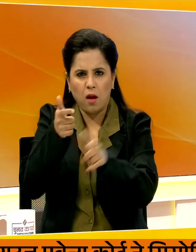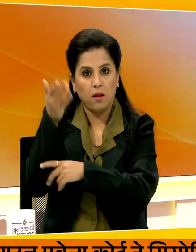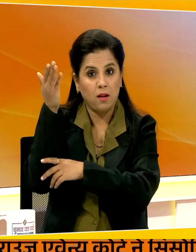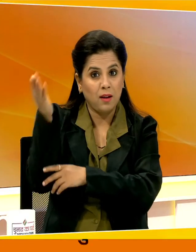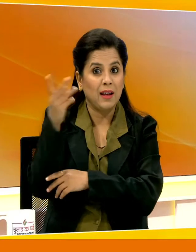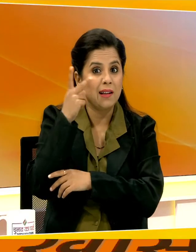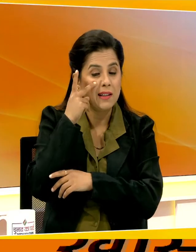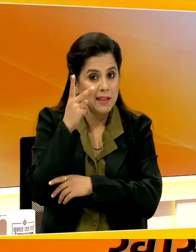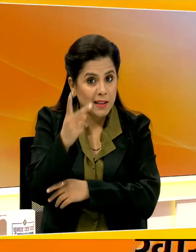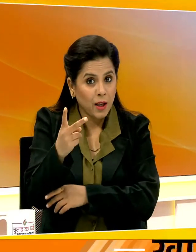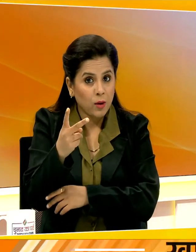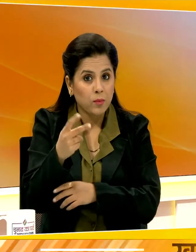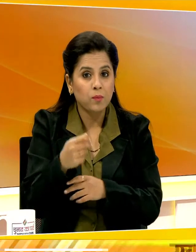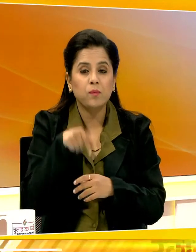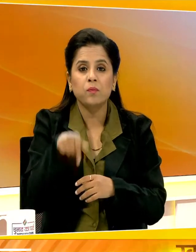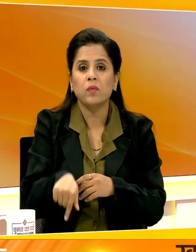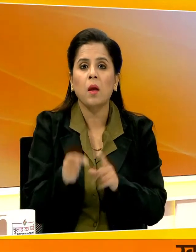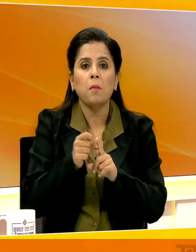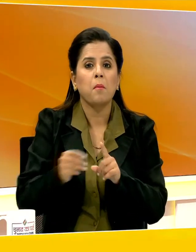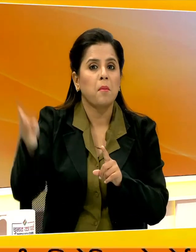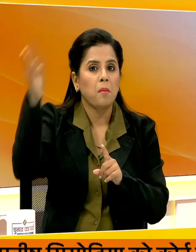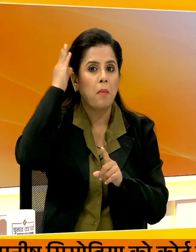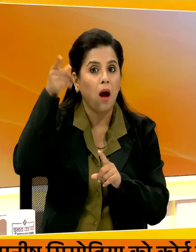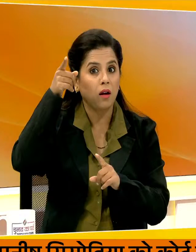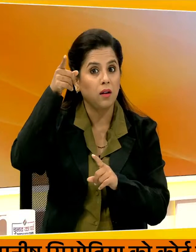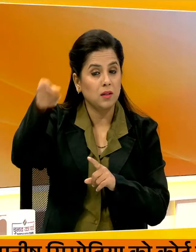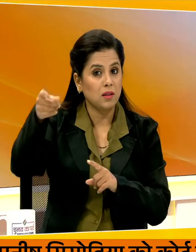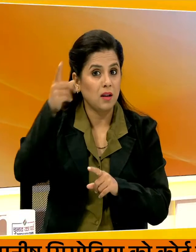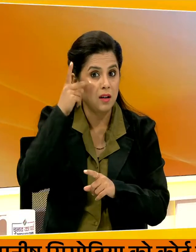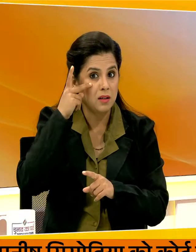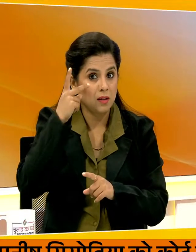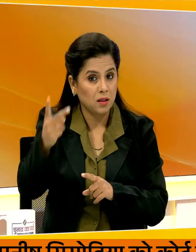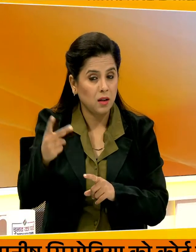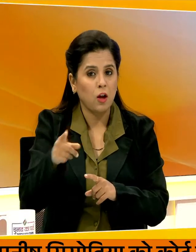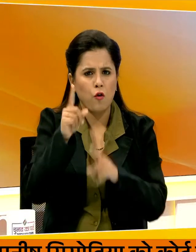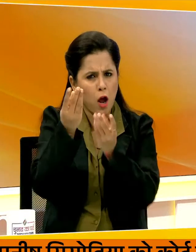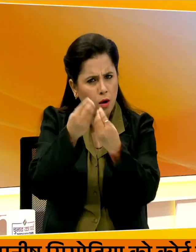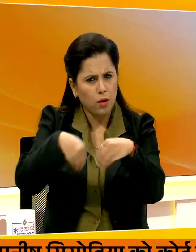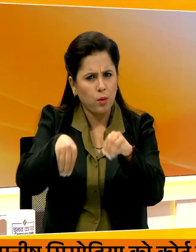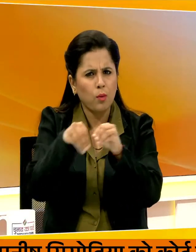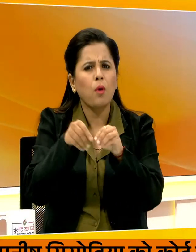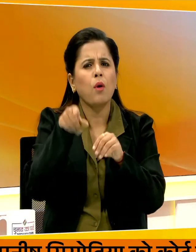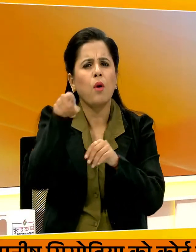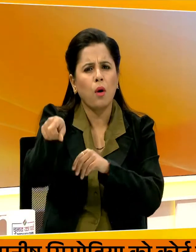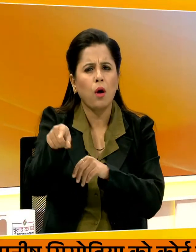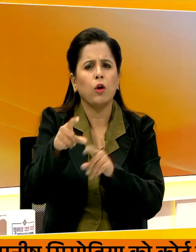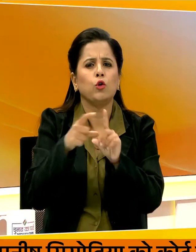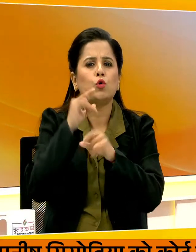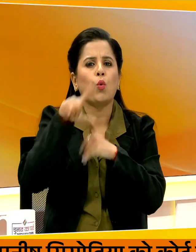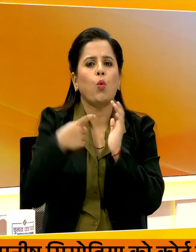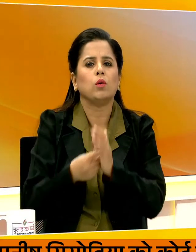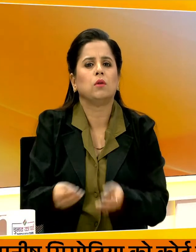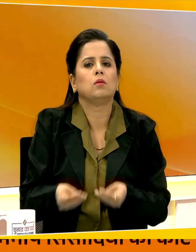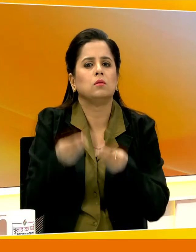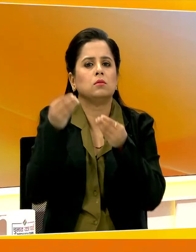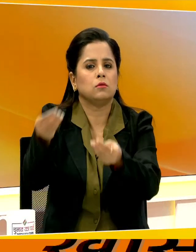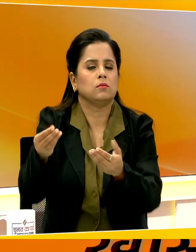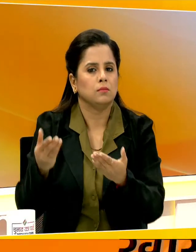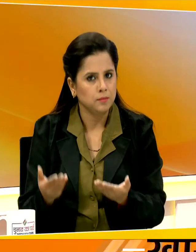पर पाकिस्तान को एक और डोजियर सौंपा।